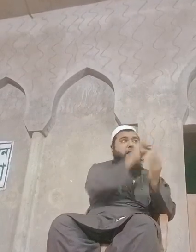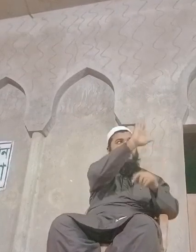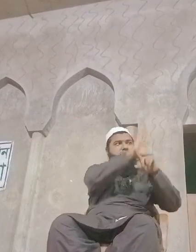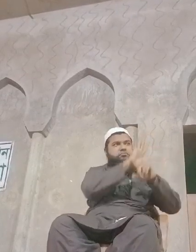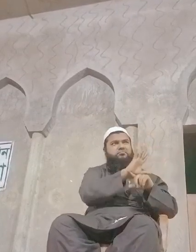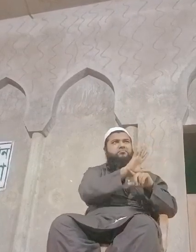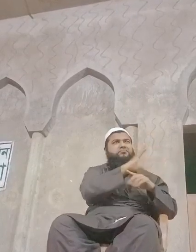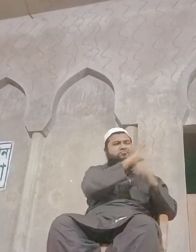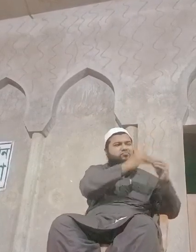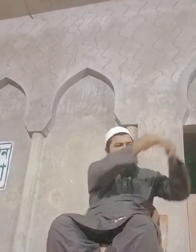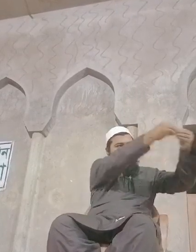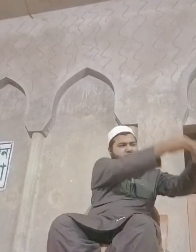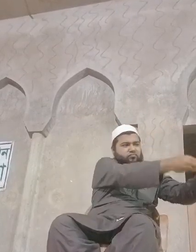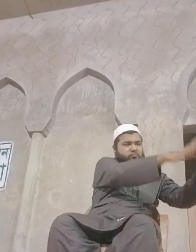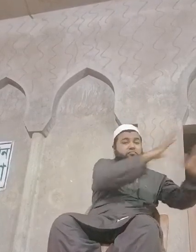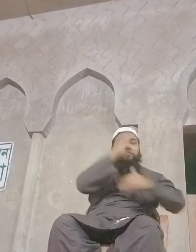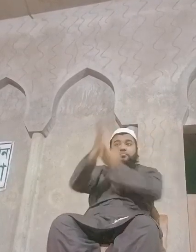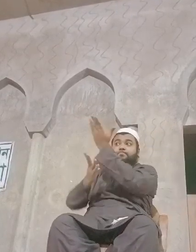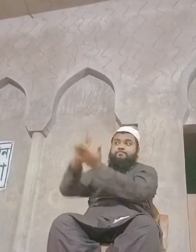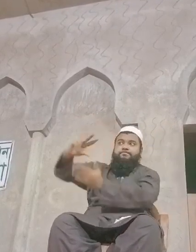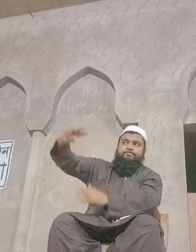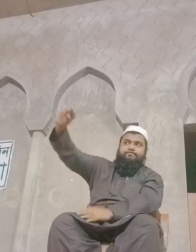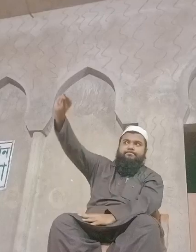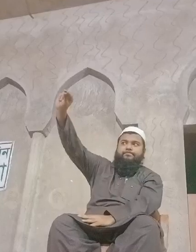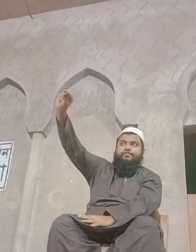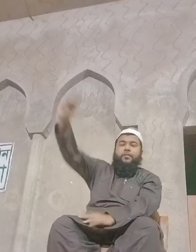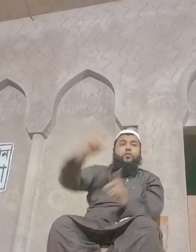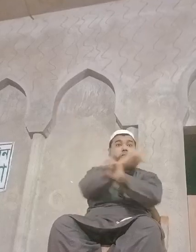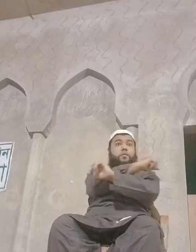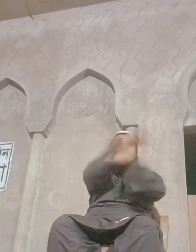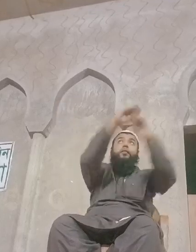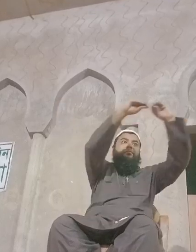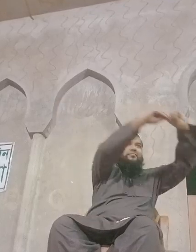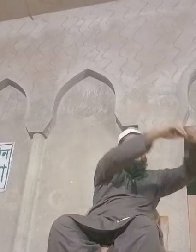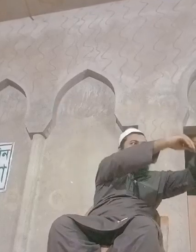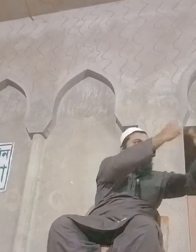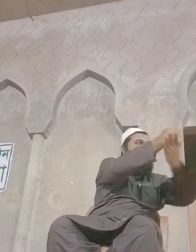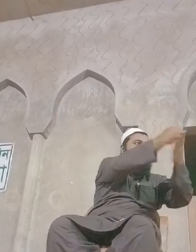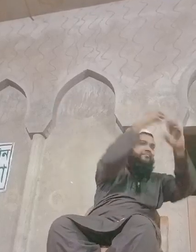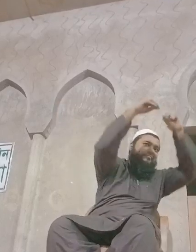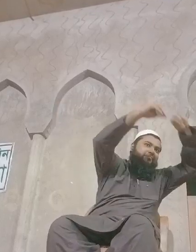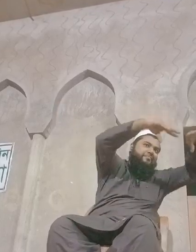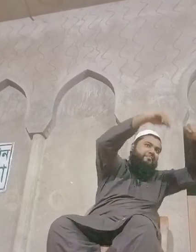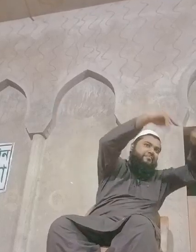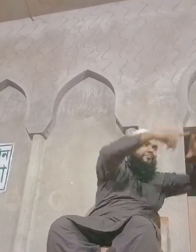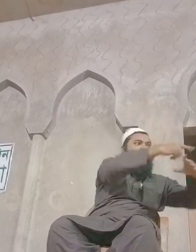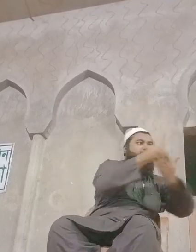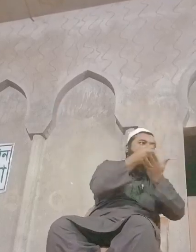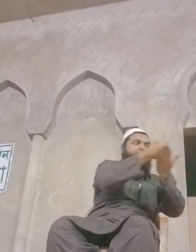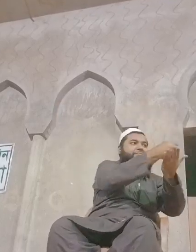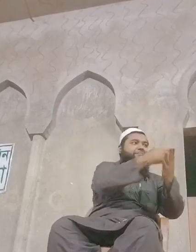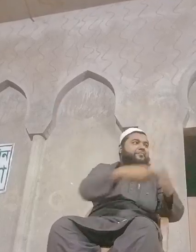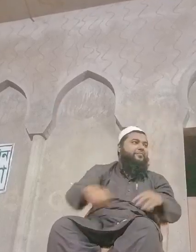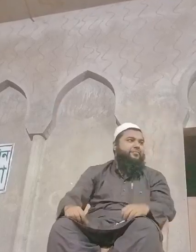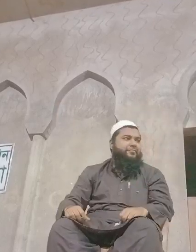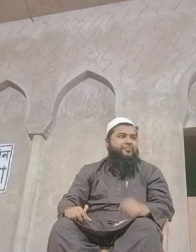বস্তু নিয়ে চলতে মানা নেই, কিন্তু বস্তুর উপরে ইয়াকিন রাখা নিষেধ। আর